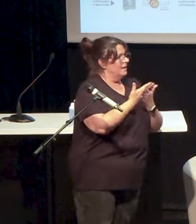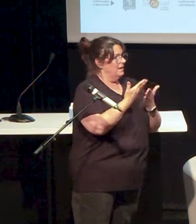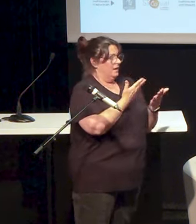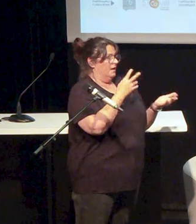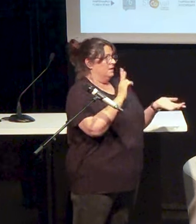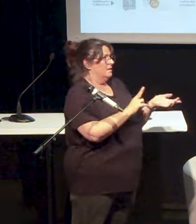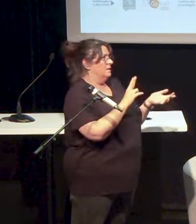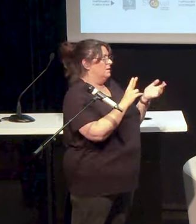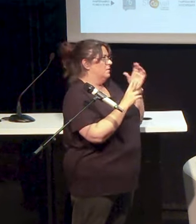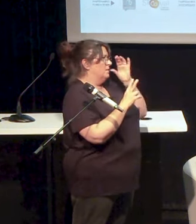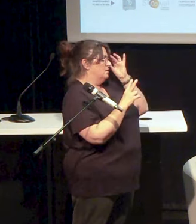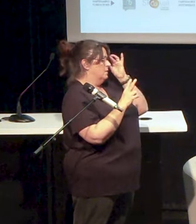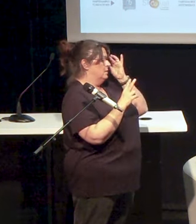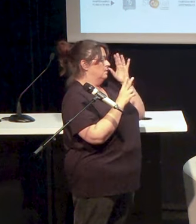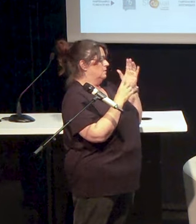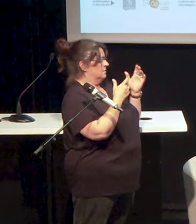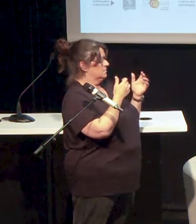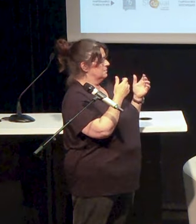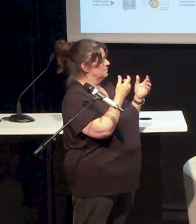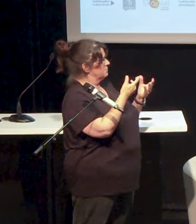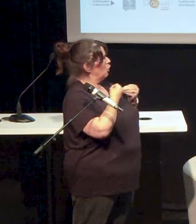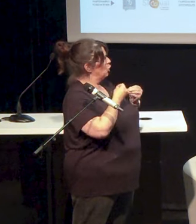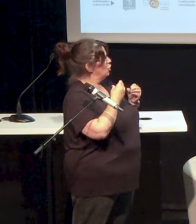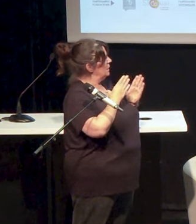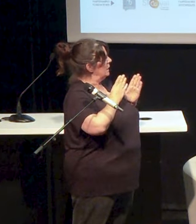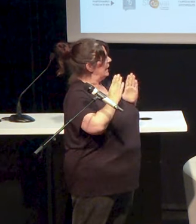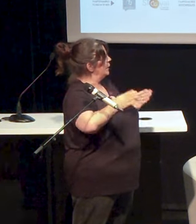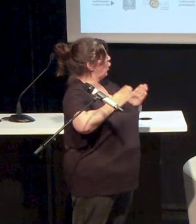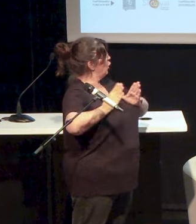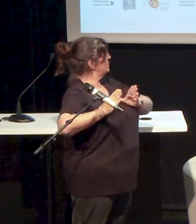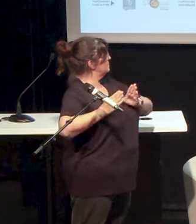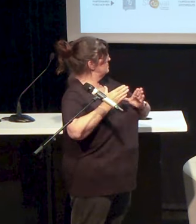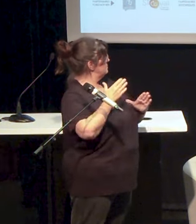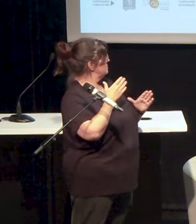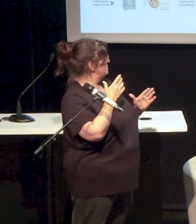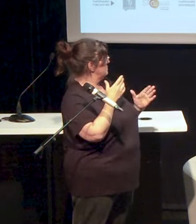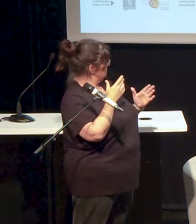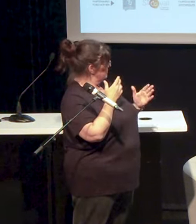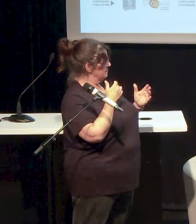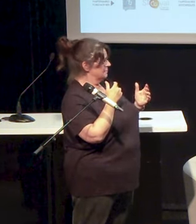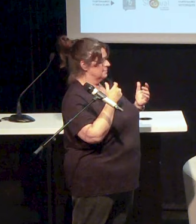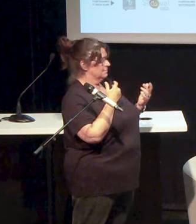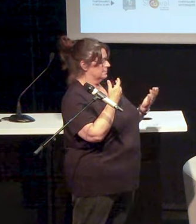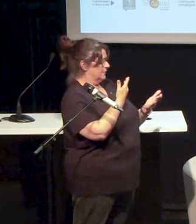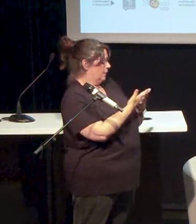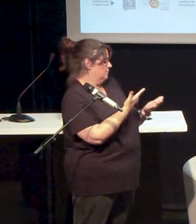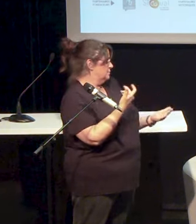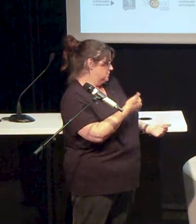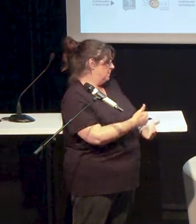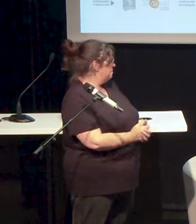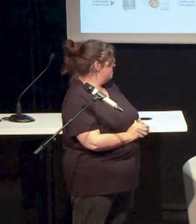le côté rigueur qui a primé dans ce développement.